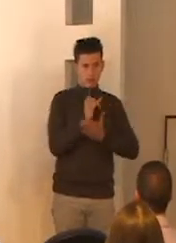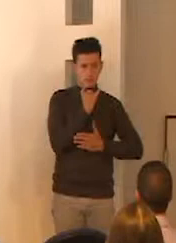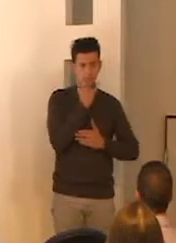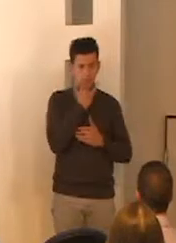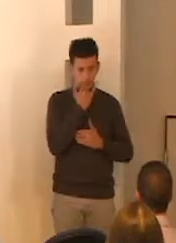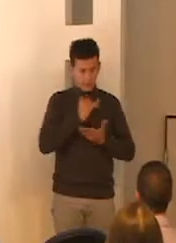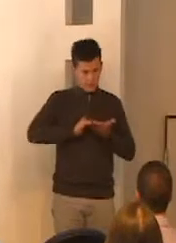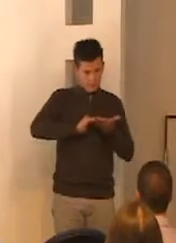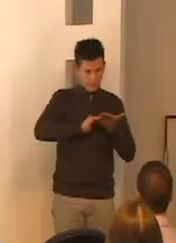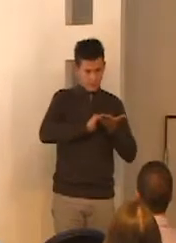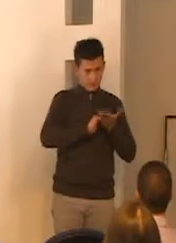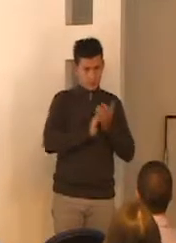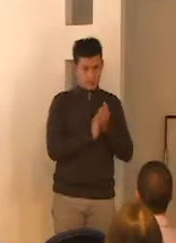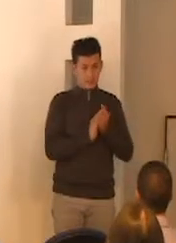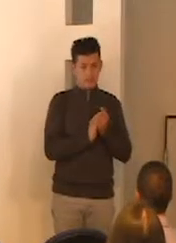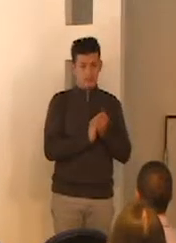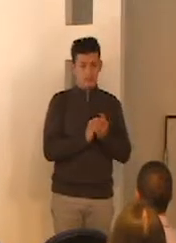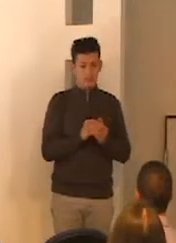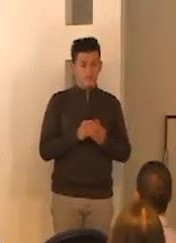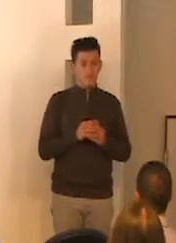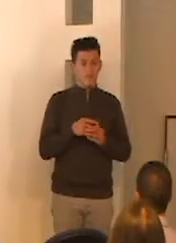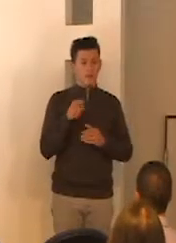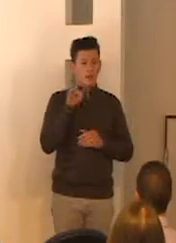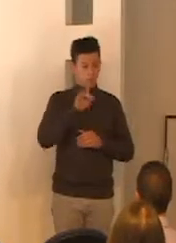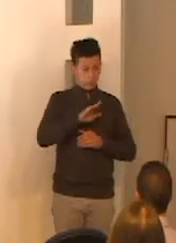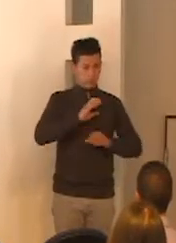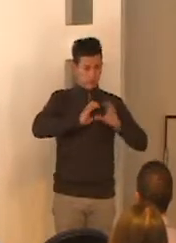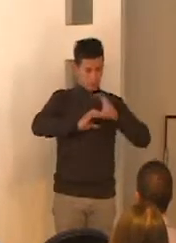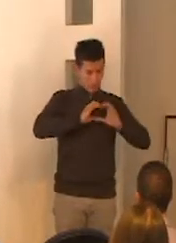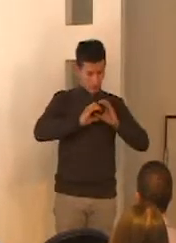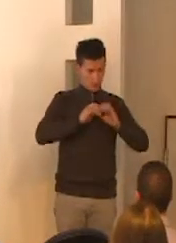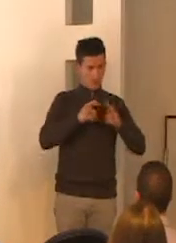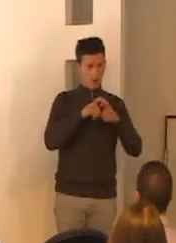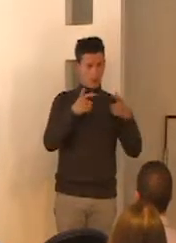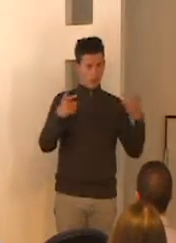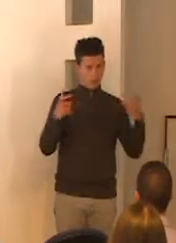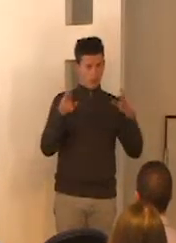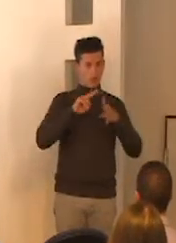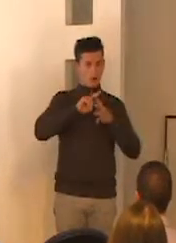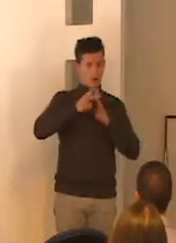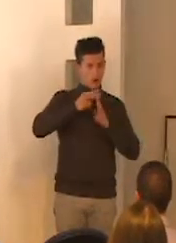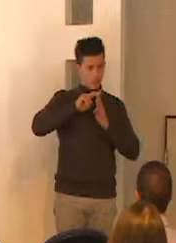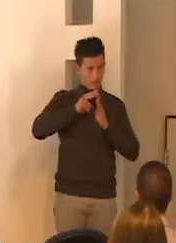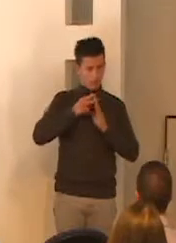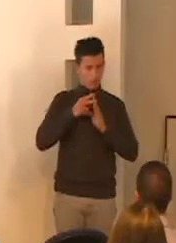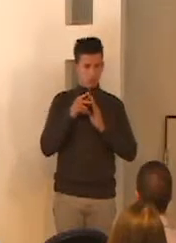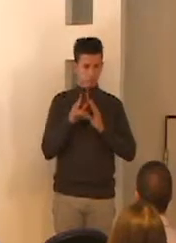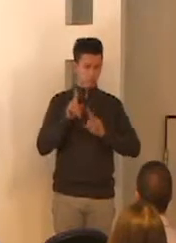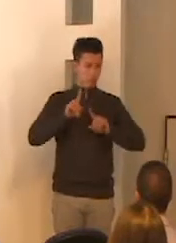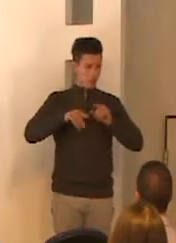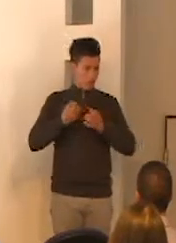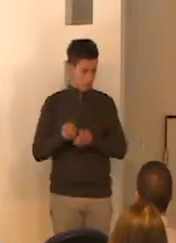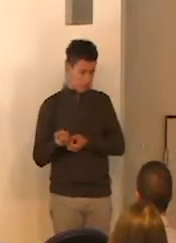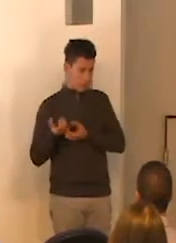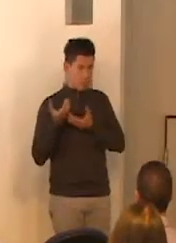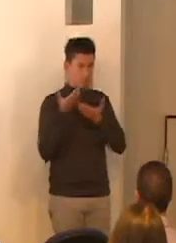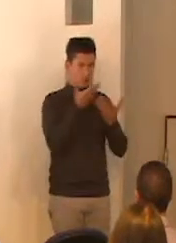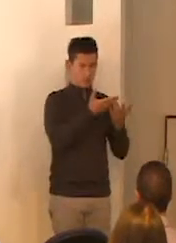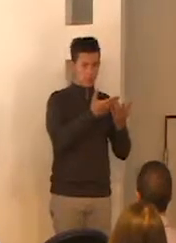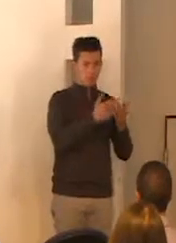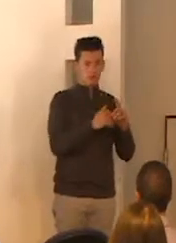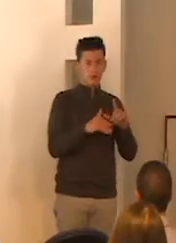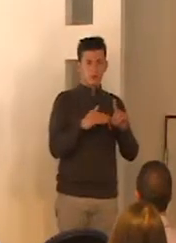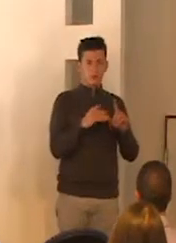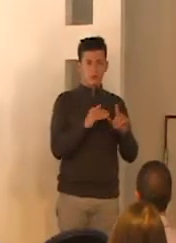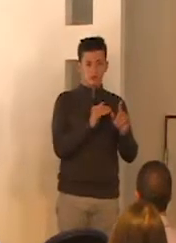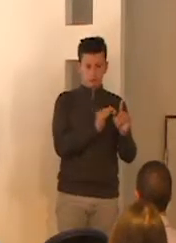la comunicación aumentativa y alternativa provee elementos a través de alta, media y